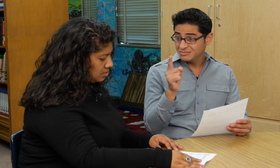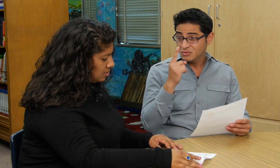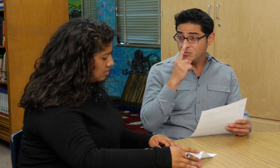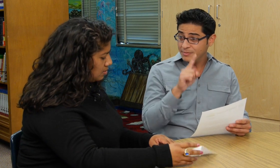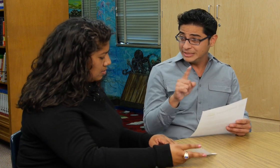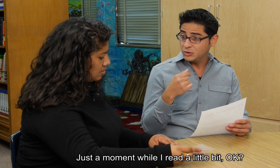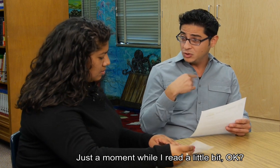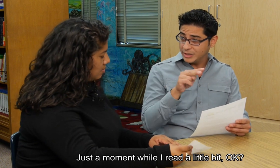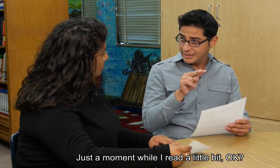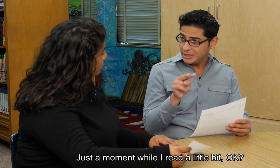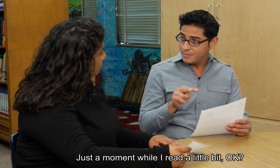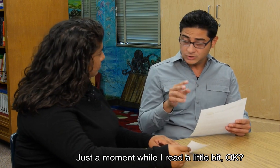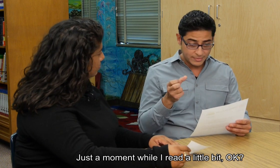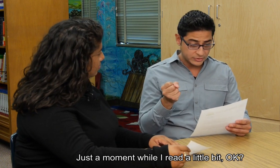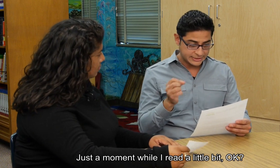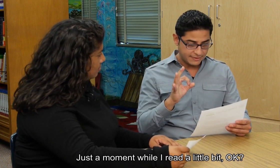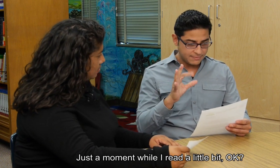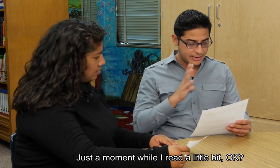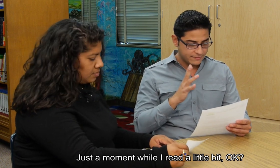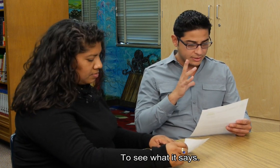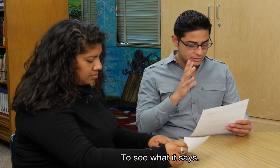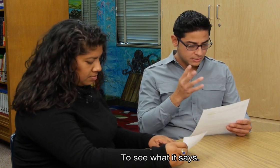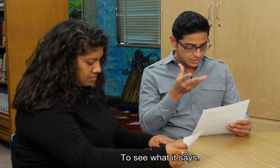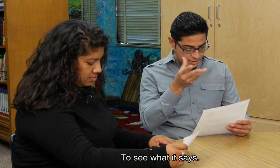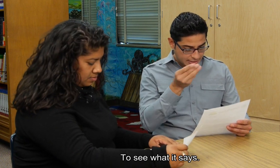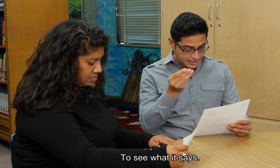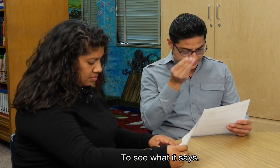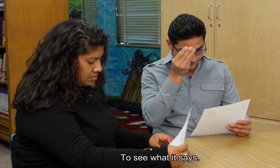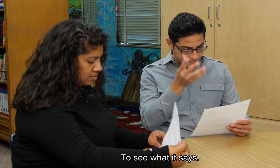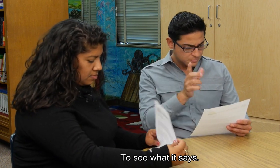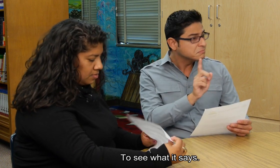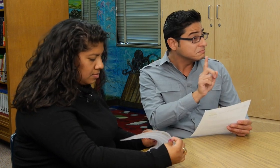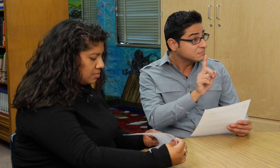un momentito en lo que leo más o menos está bien para ver qué dice